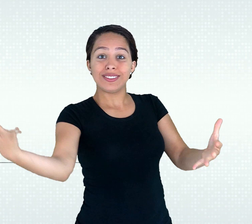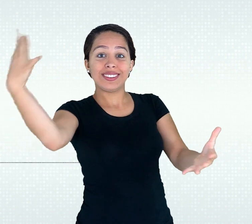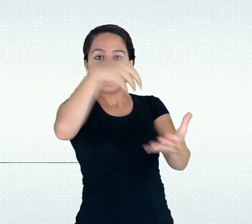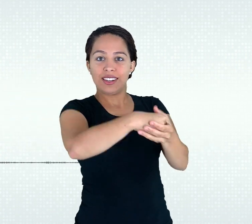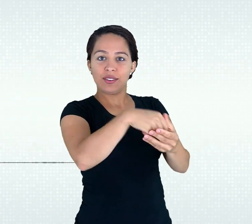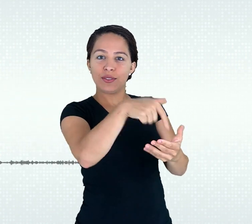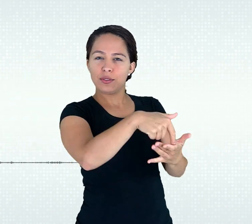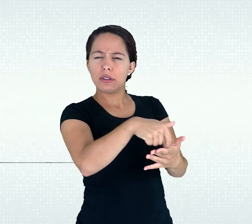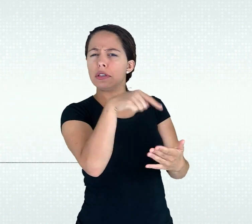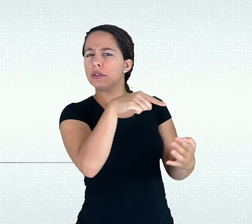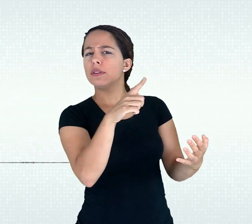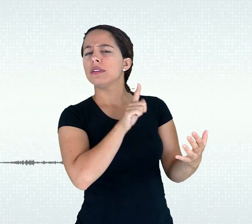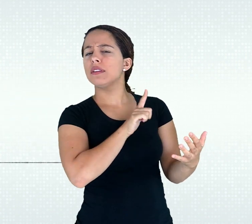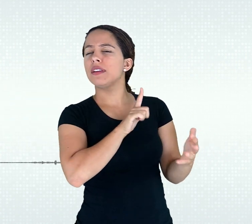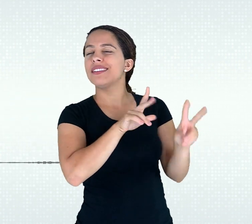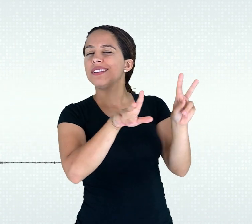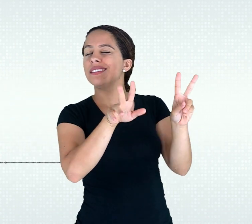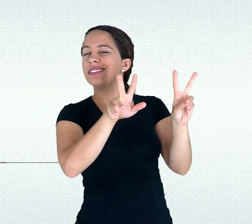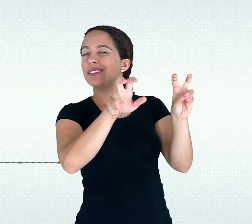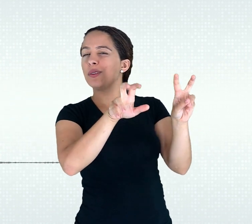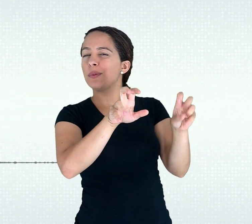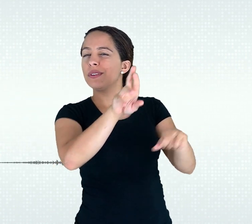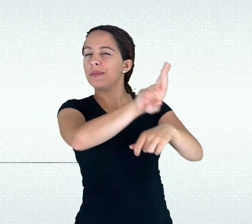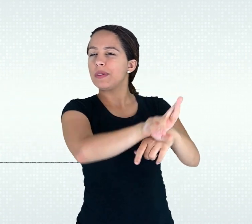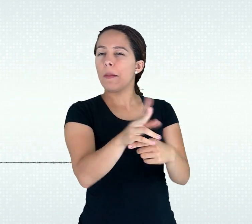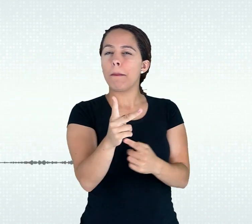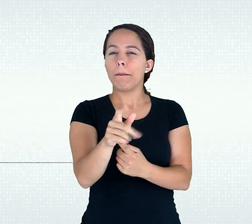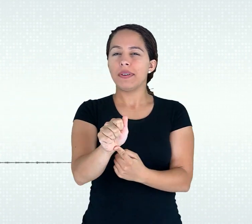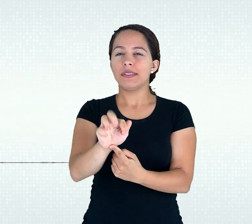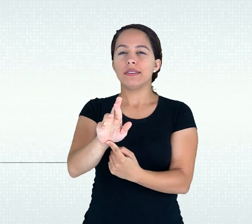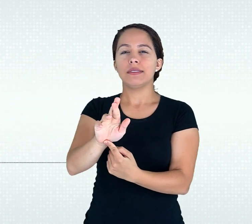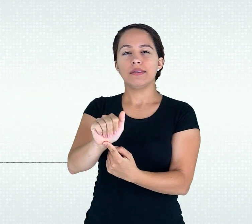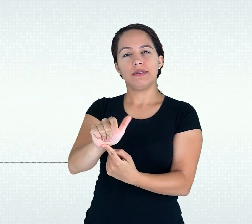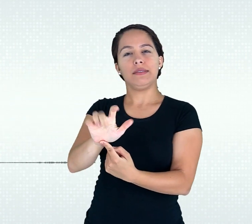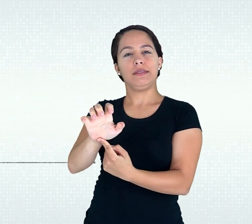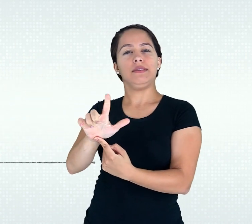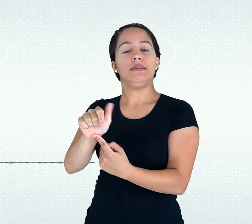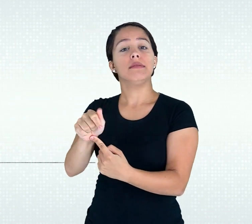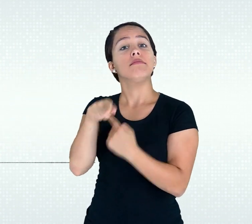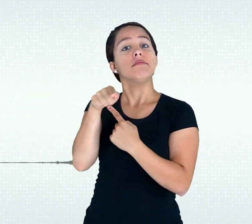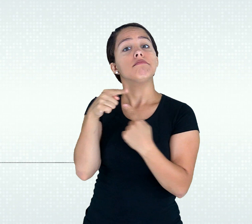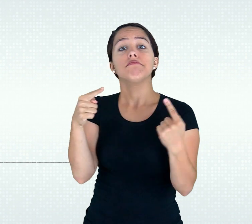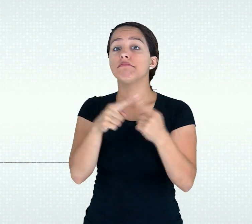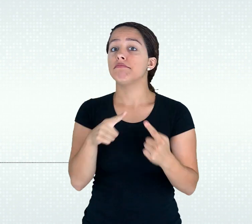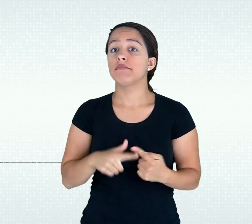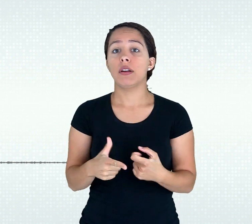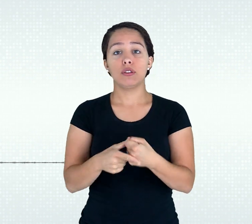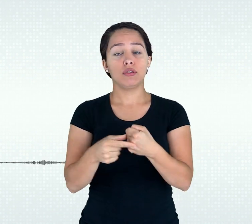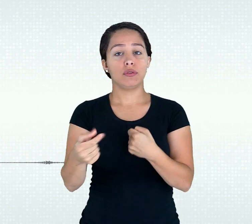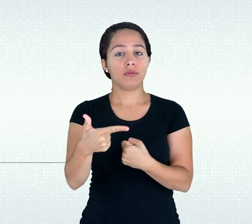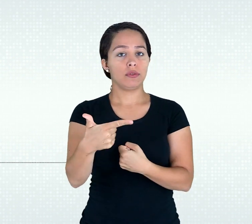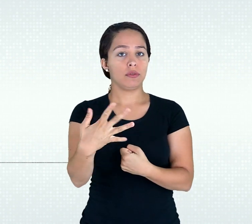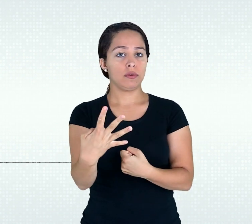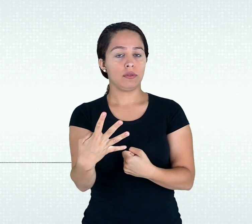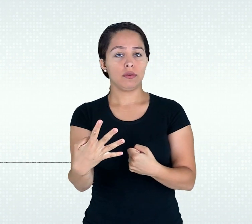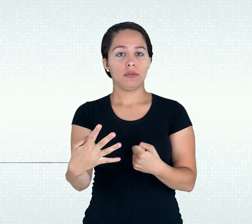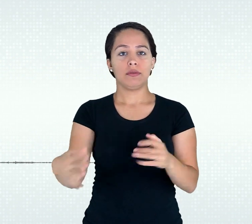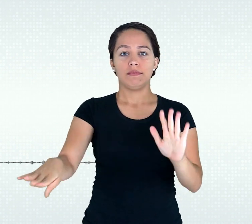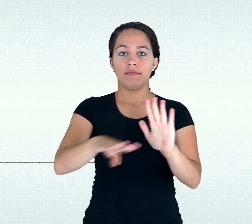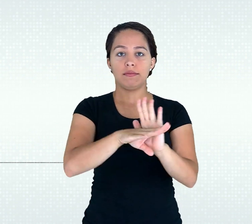recuperação paralela é determinada pelo artigo 24 inciso 5º da lei